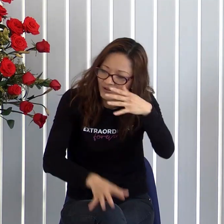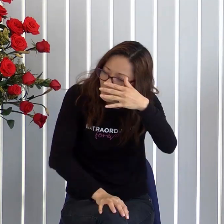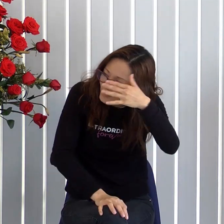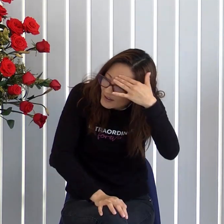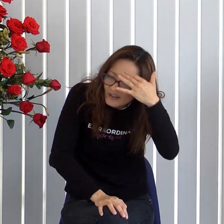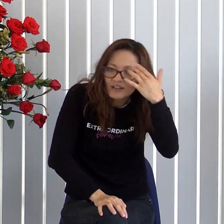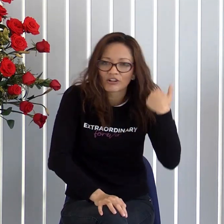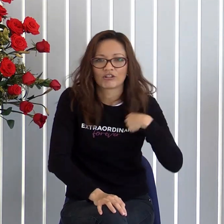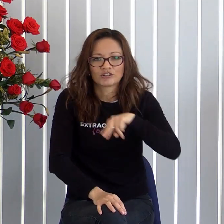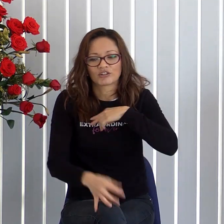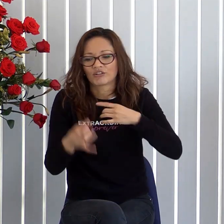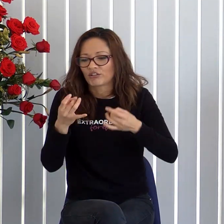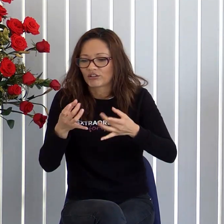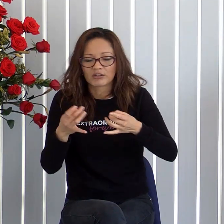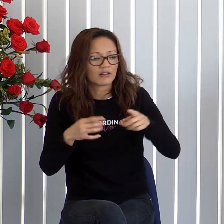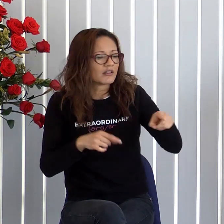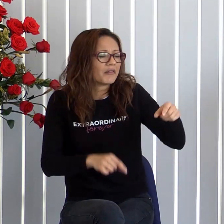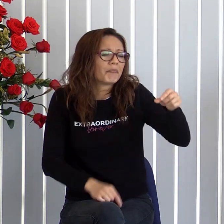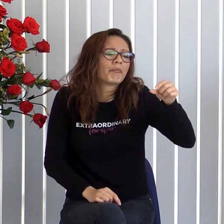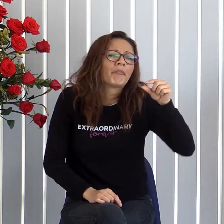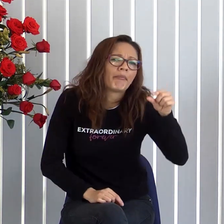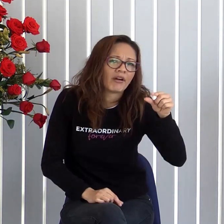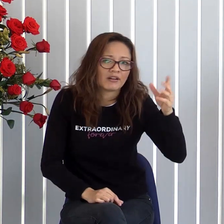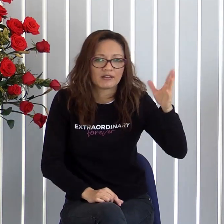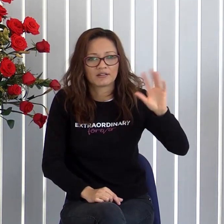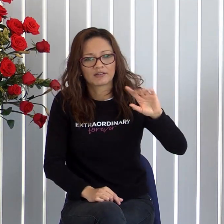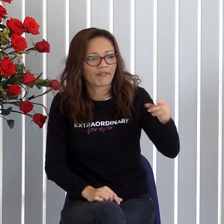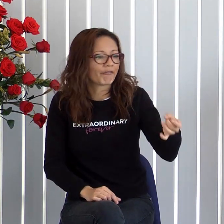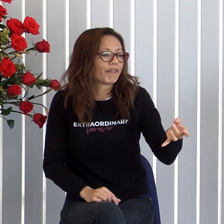Era apenas un pequeñín ahí.